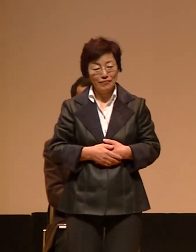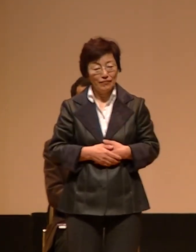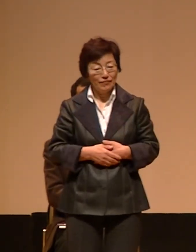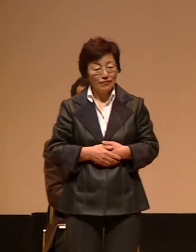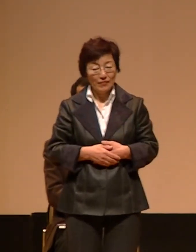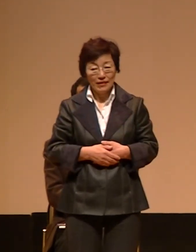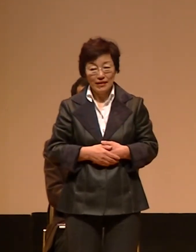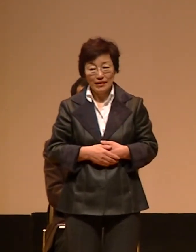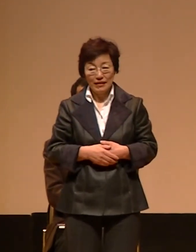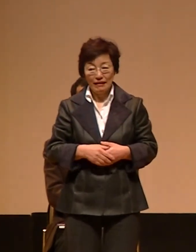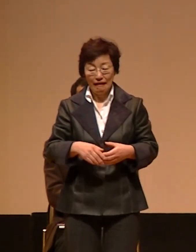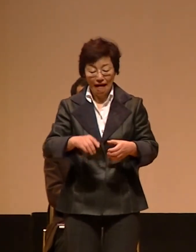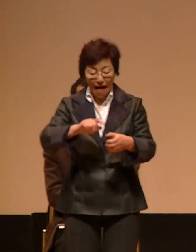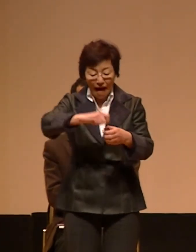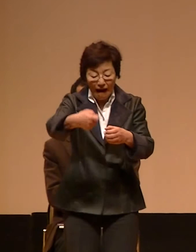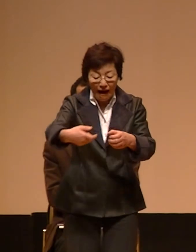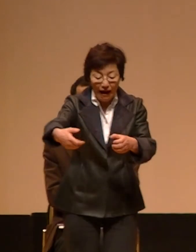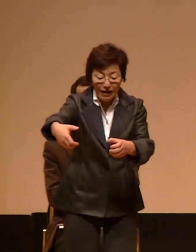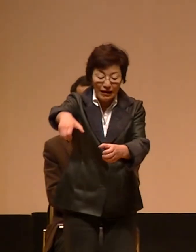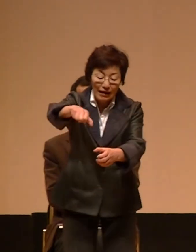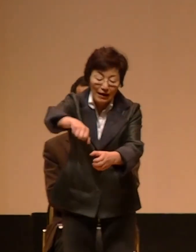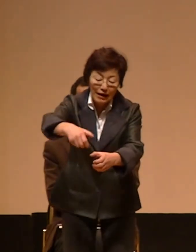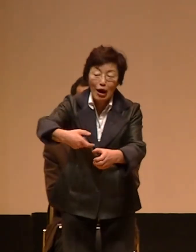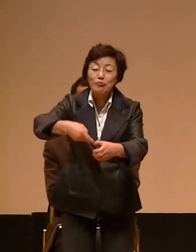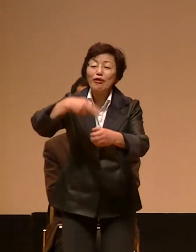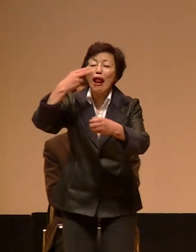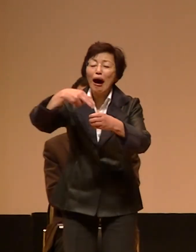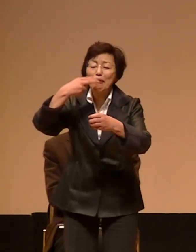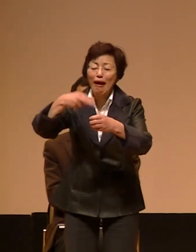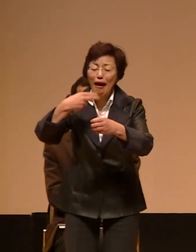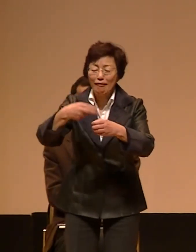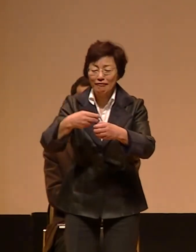カップラーメンは食べ飽きたよ、